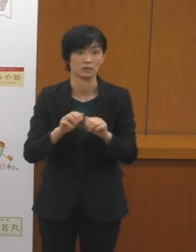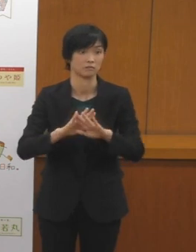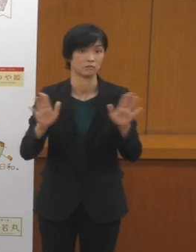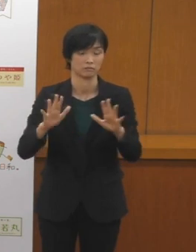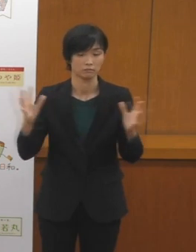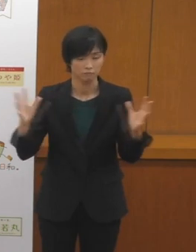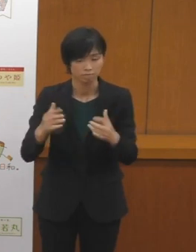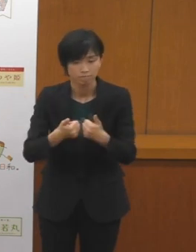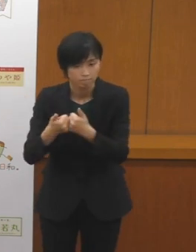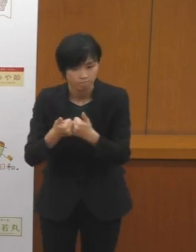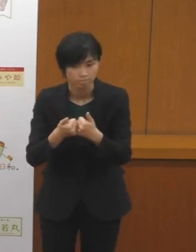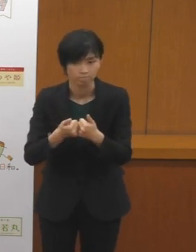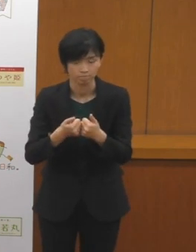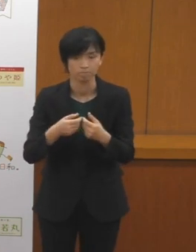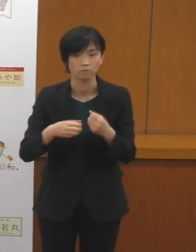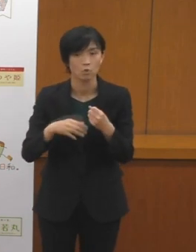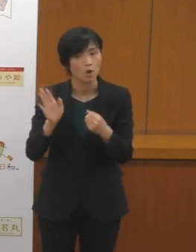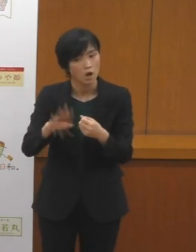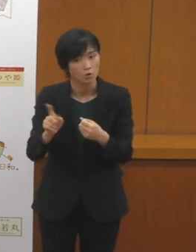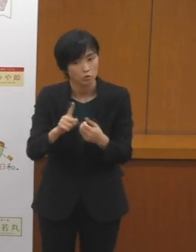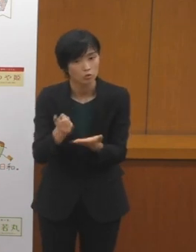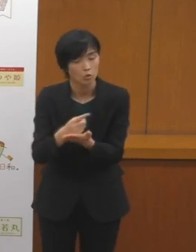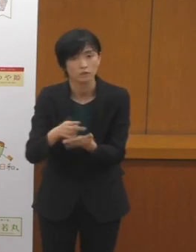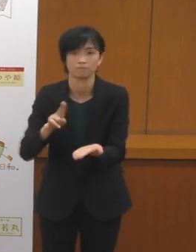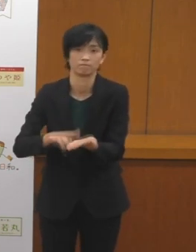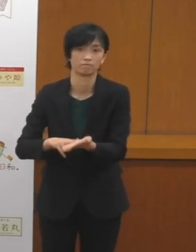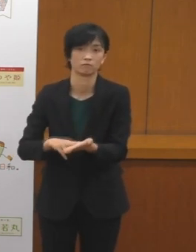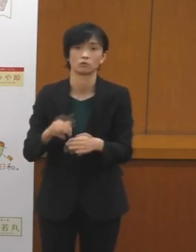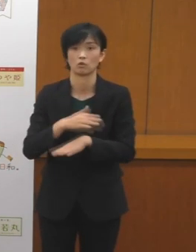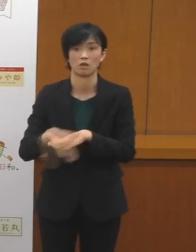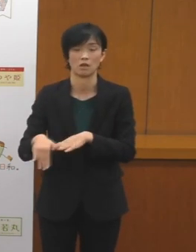運びという風に考えているところですはい